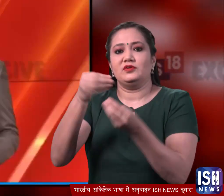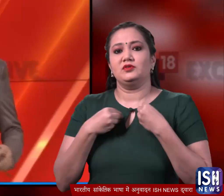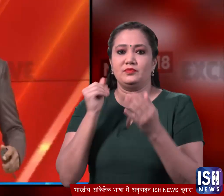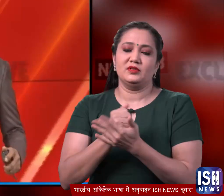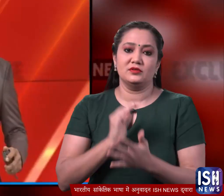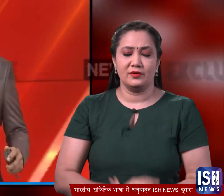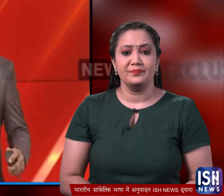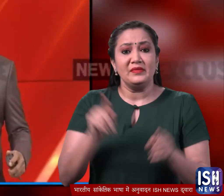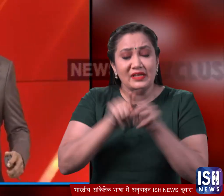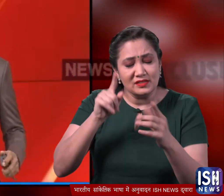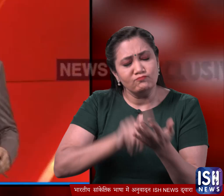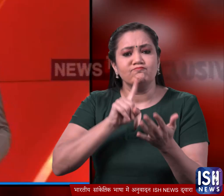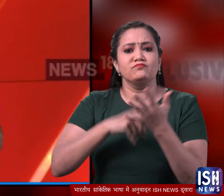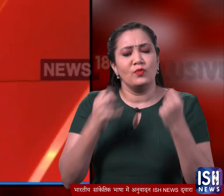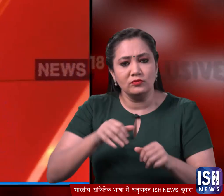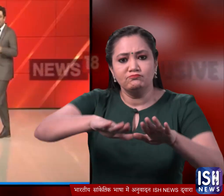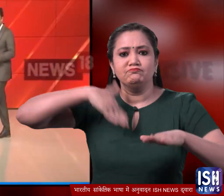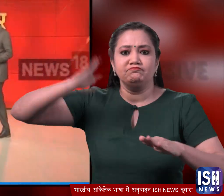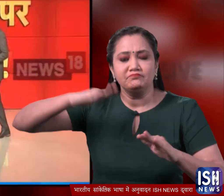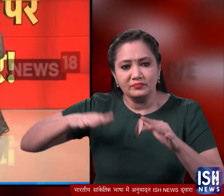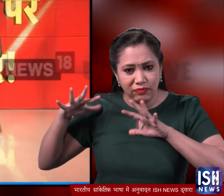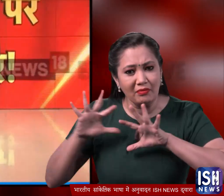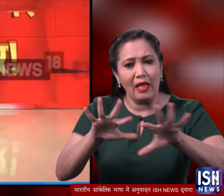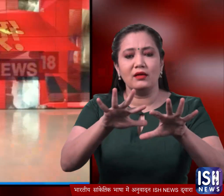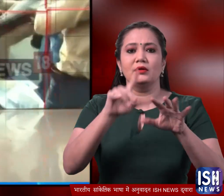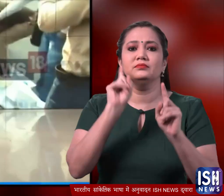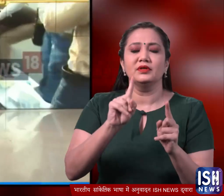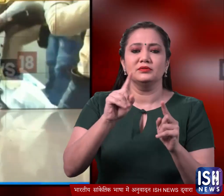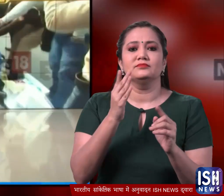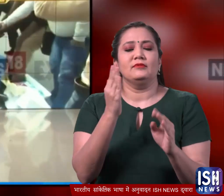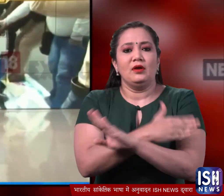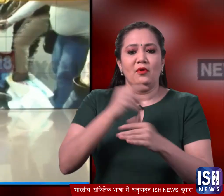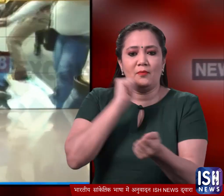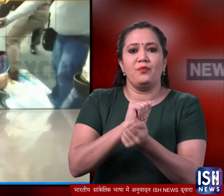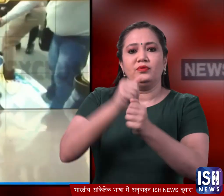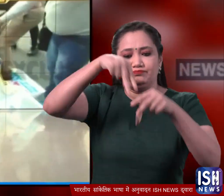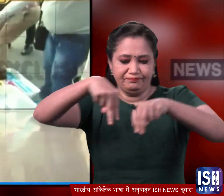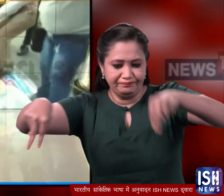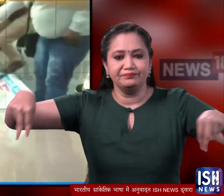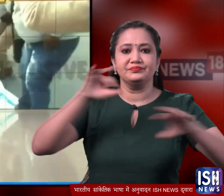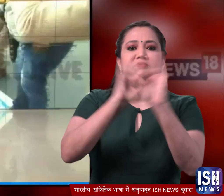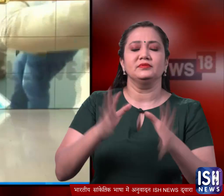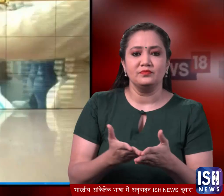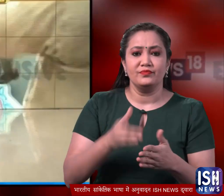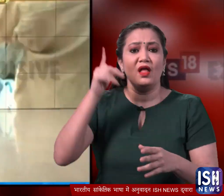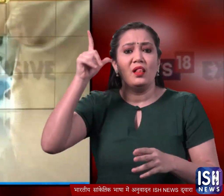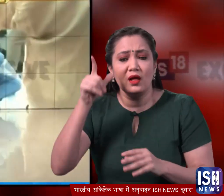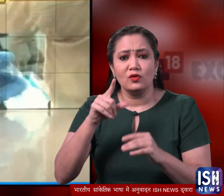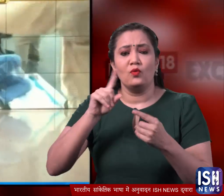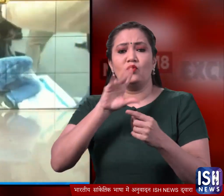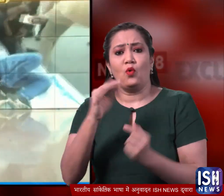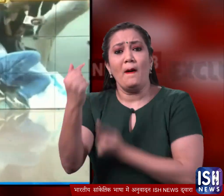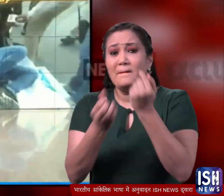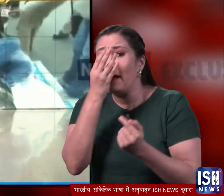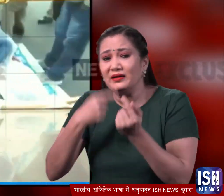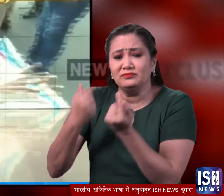हैं। और इसी मांग को मनवाने के लिए वो विधानसभा का घेराव करने निकल पड़े, लेकिन पुलिस उनके रास्ते में आ गई। वैसे तो ये लोग लखनऊ के इको गार्डन